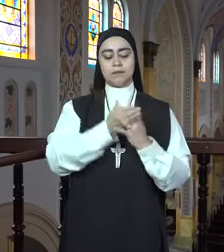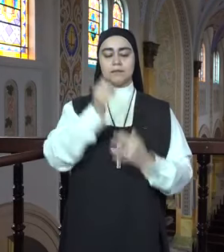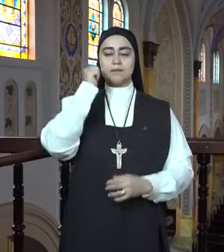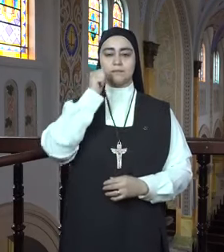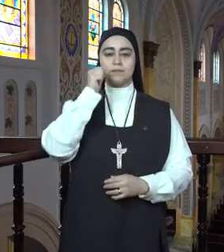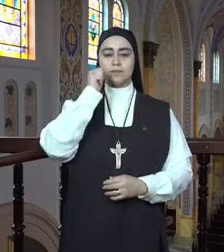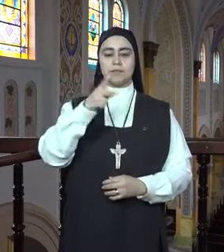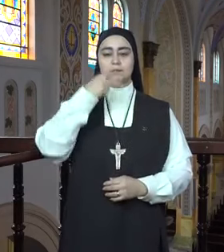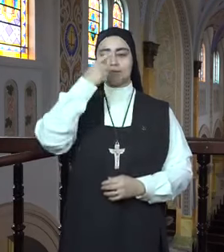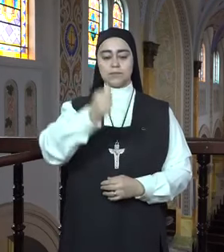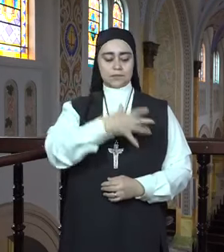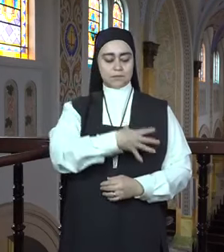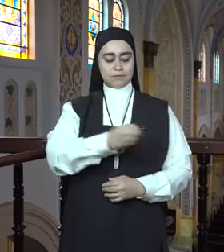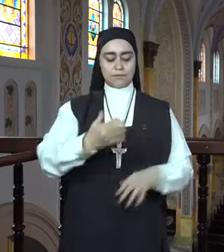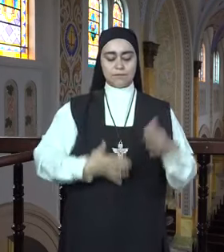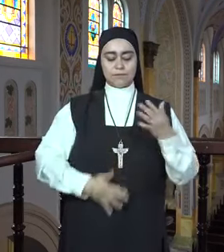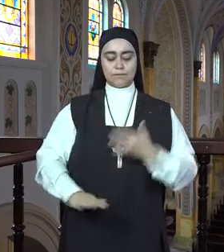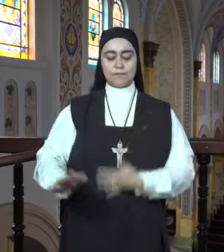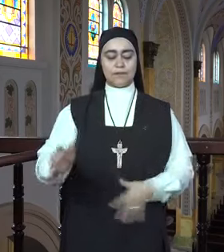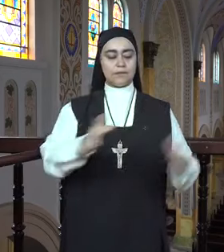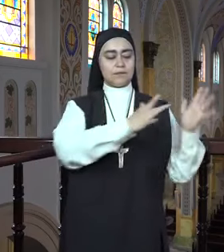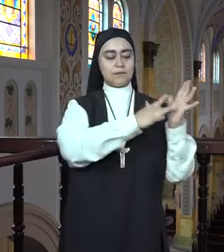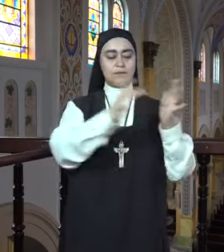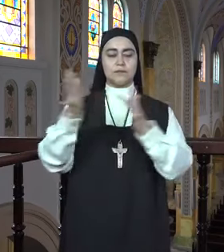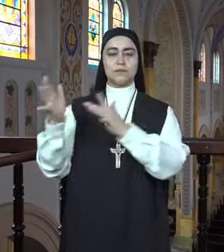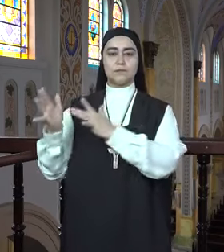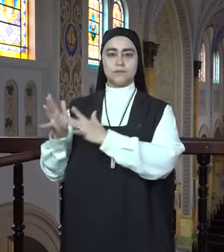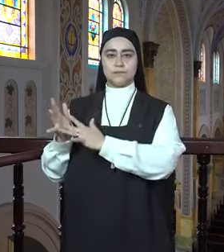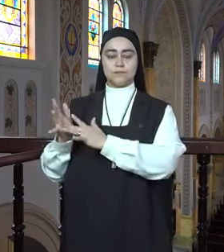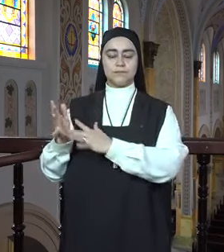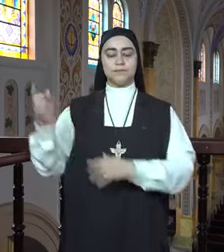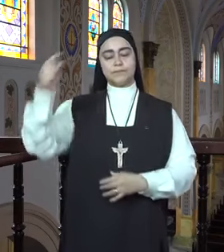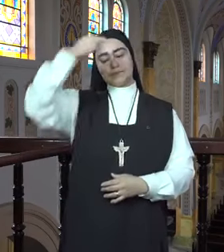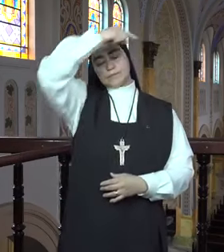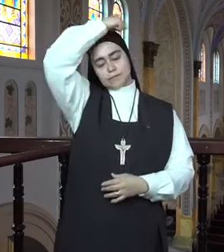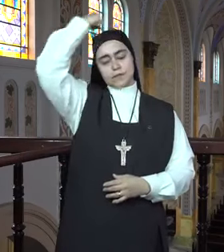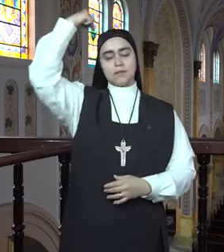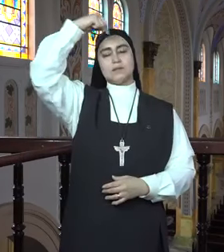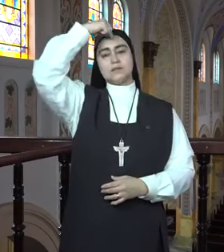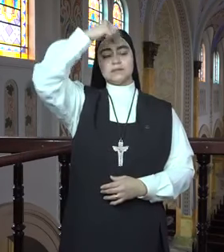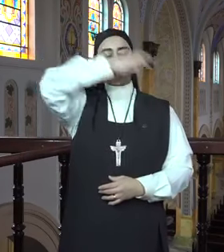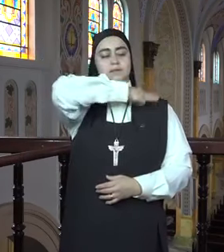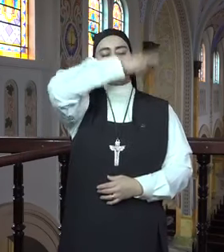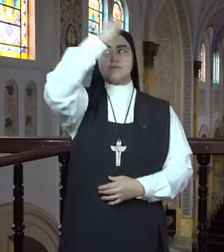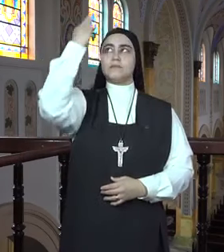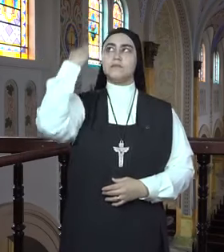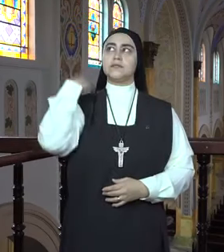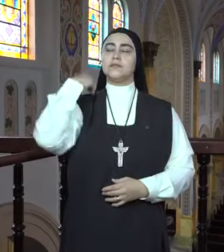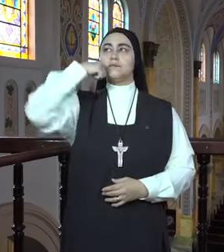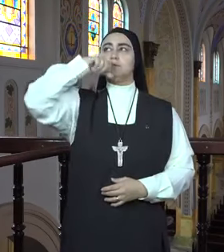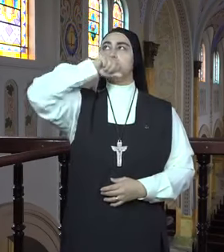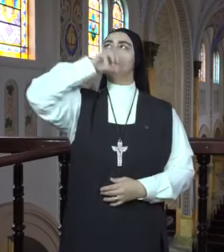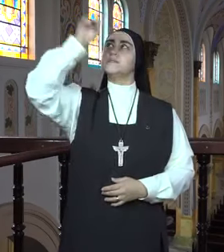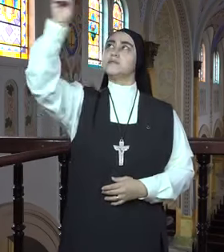vós entre as mulheres, e bendito é o fruto do vosso ventre, Jesus. Santa Maria, Mãe de